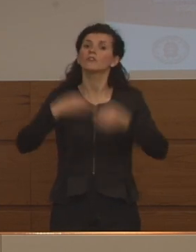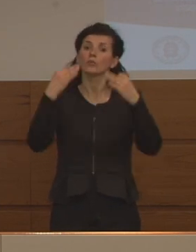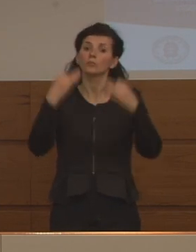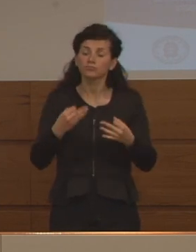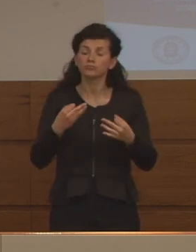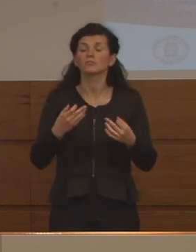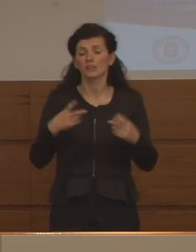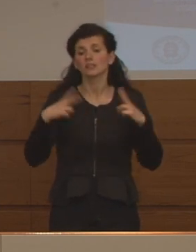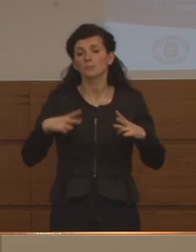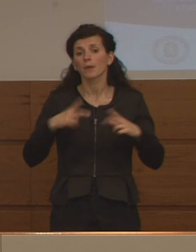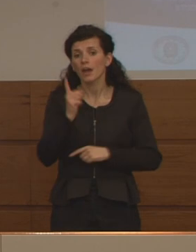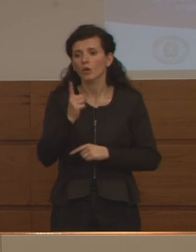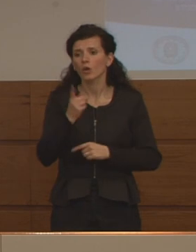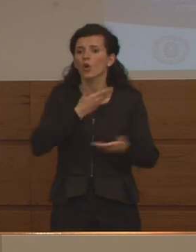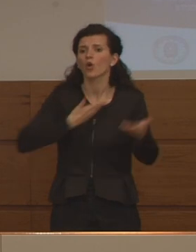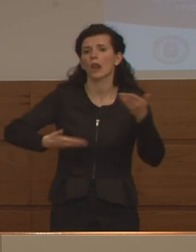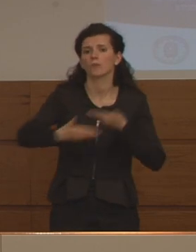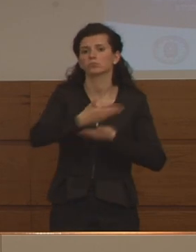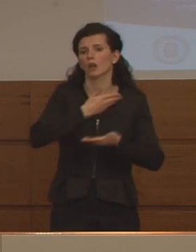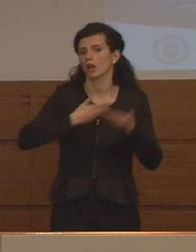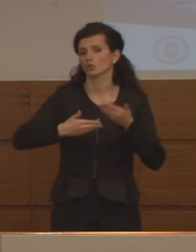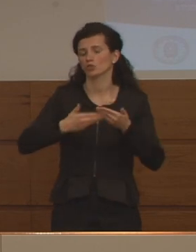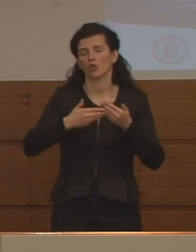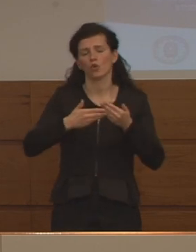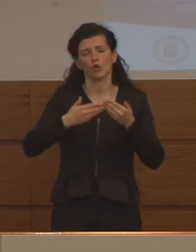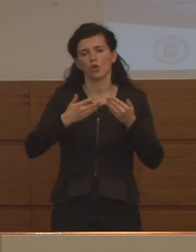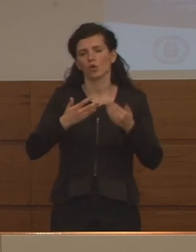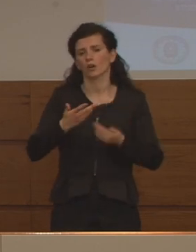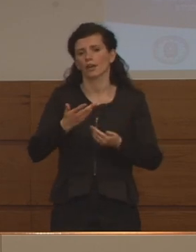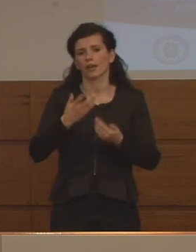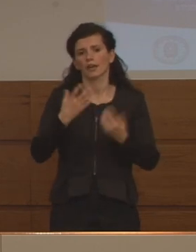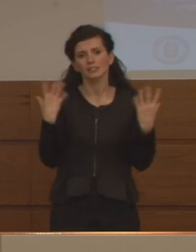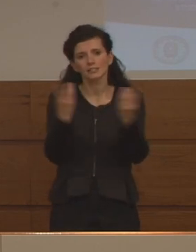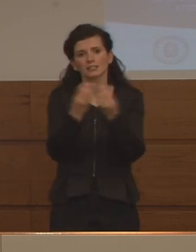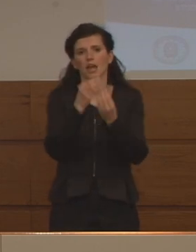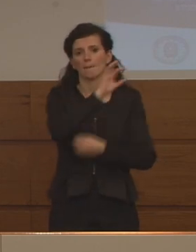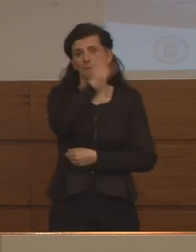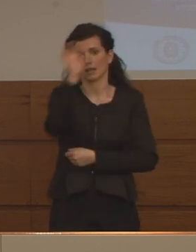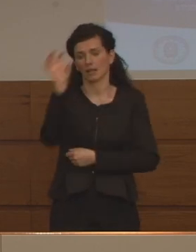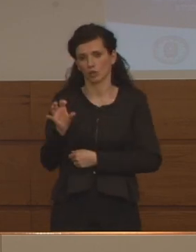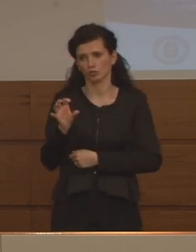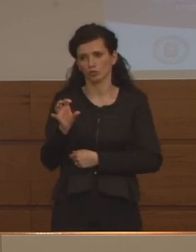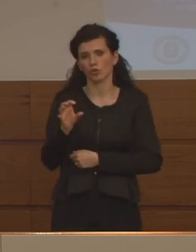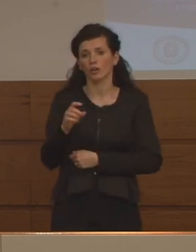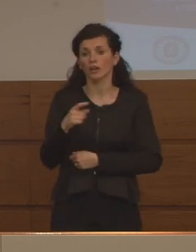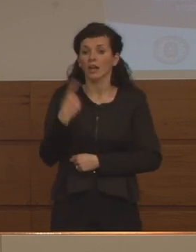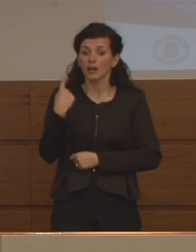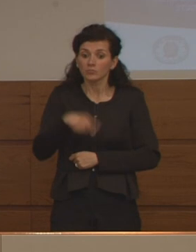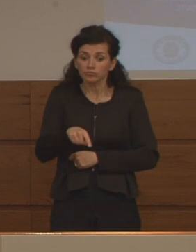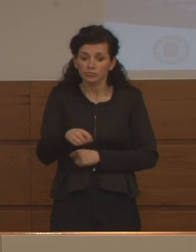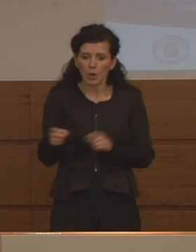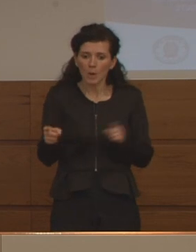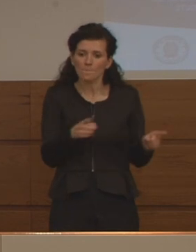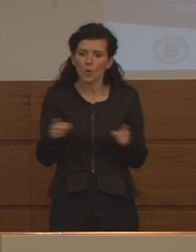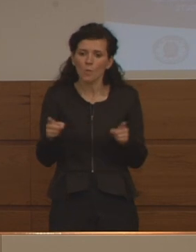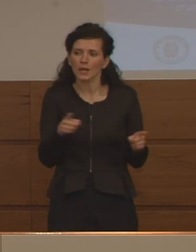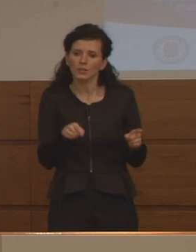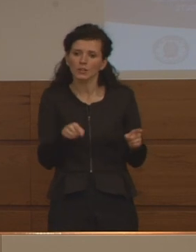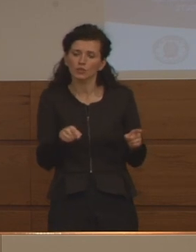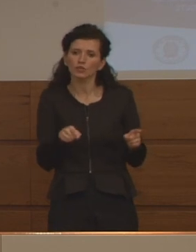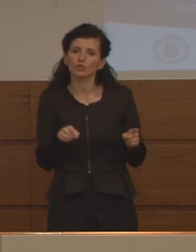nel rapporto con le regioni non è assolutamente il tempo della